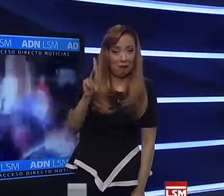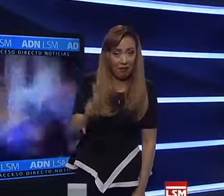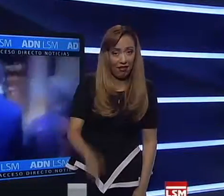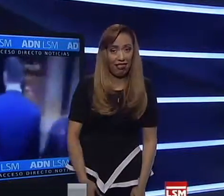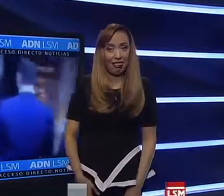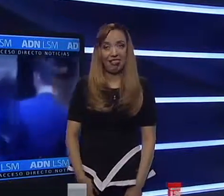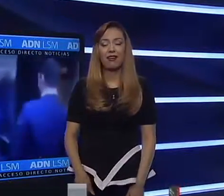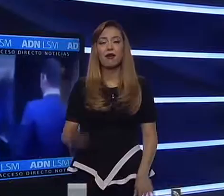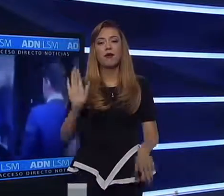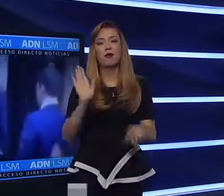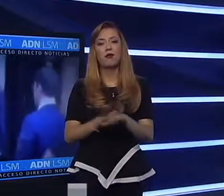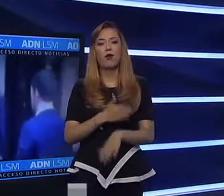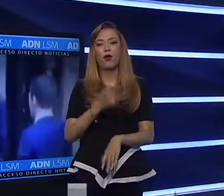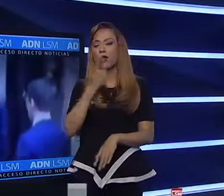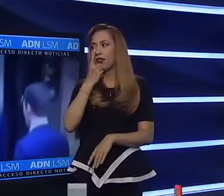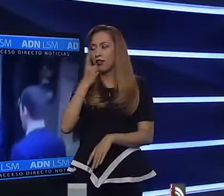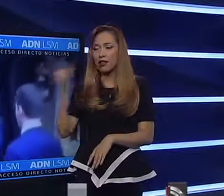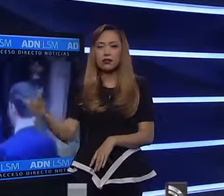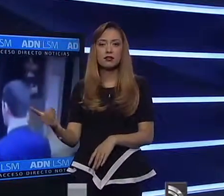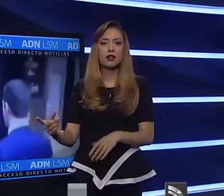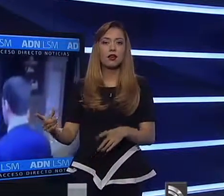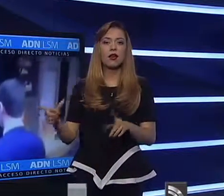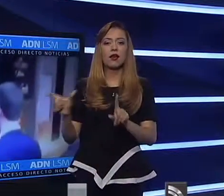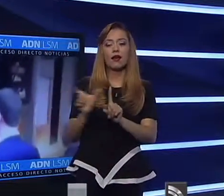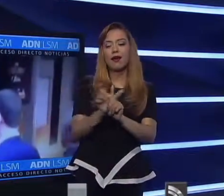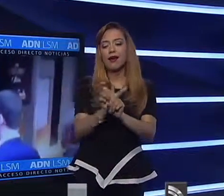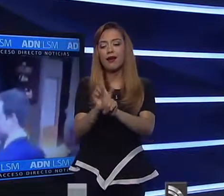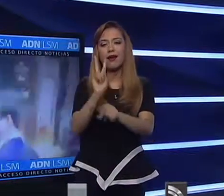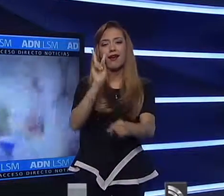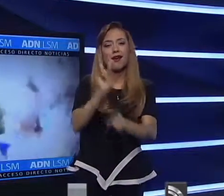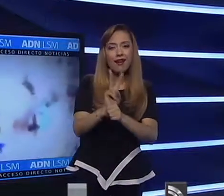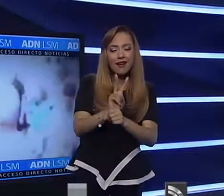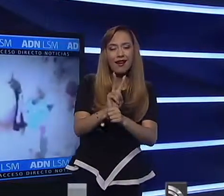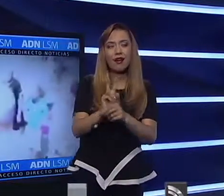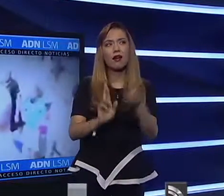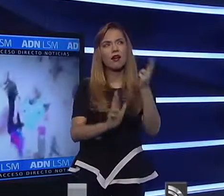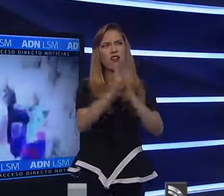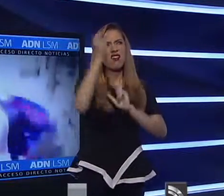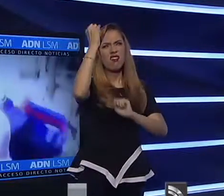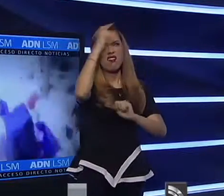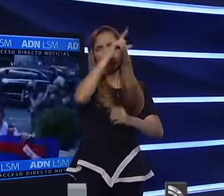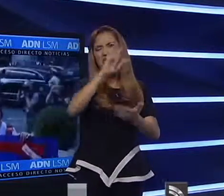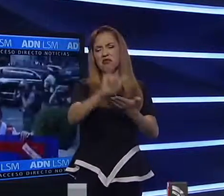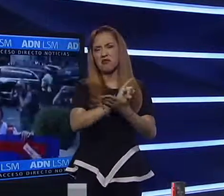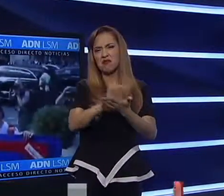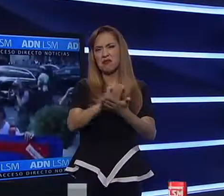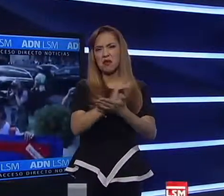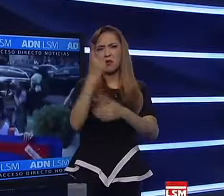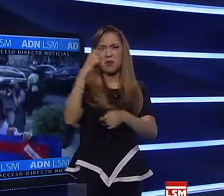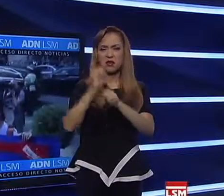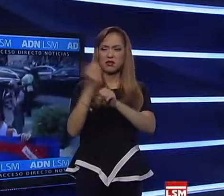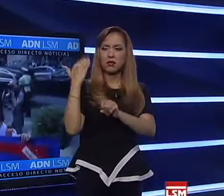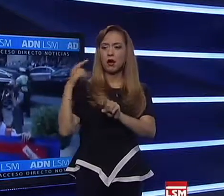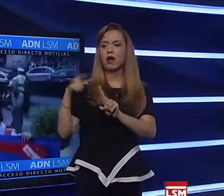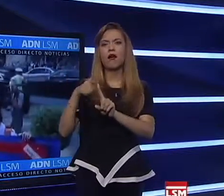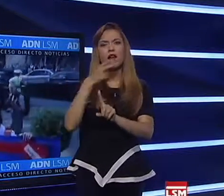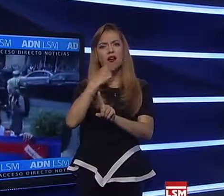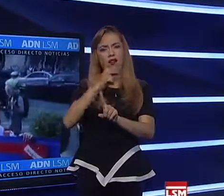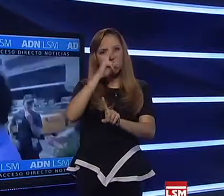denuncian la agresión por parte de su equipo de seguridad durante una protesta en Nueva York la semana pasada.